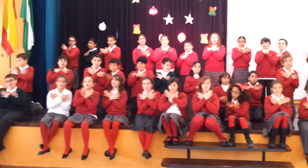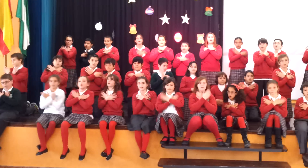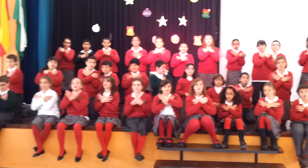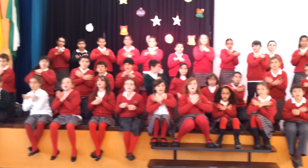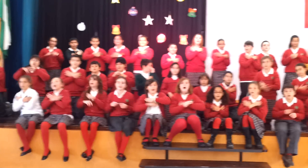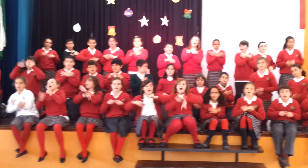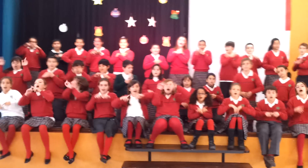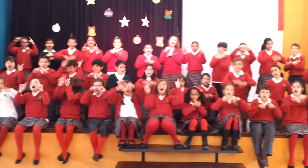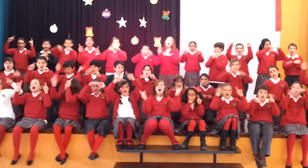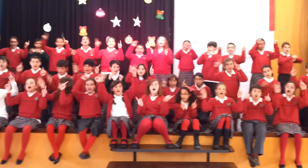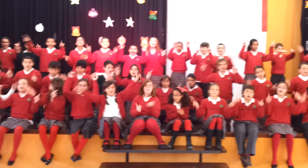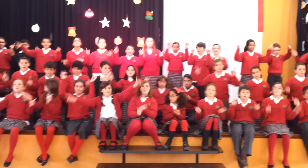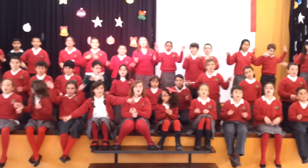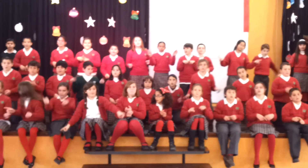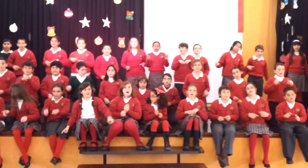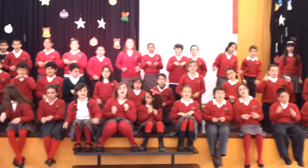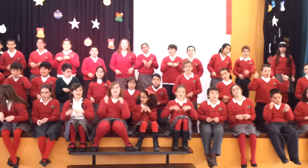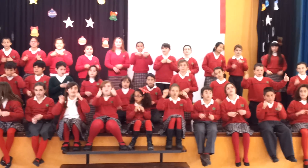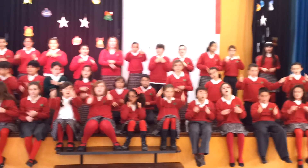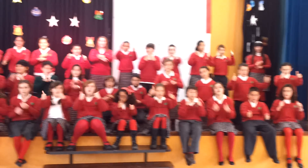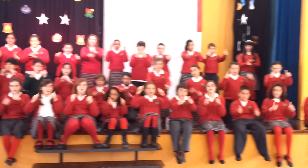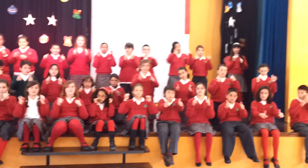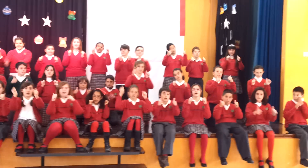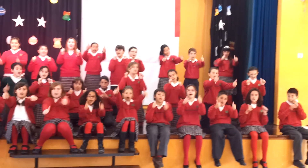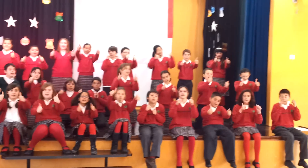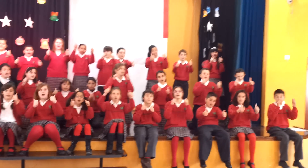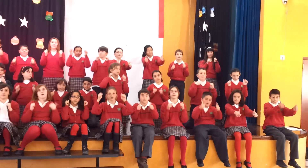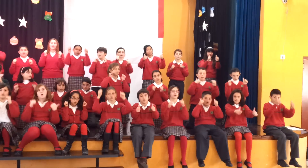Amor Amor para que todo salga